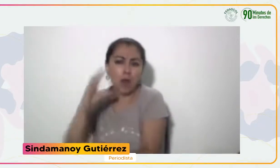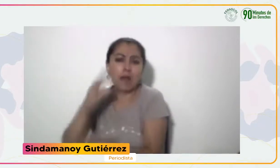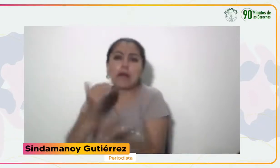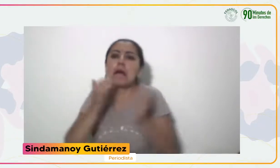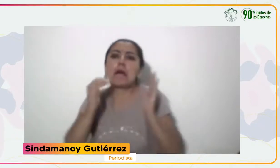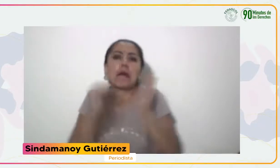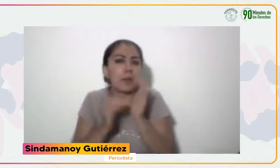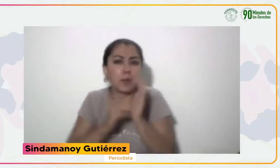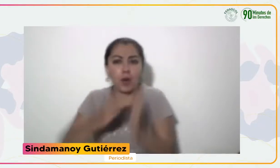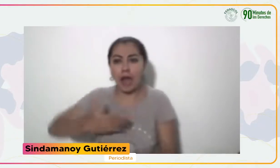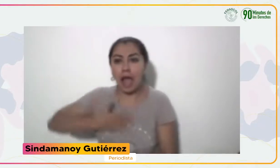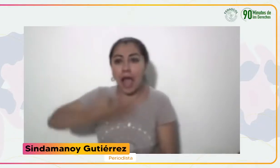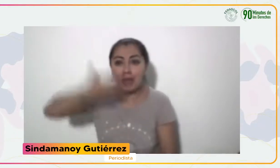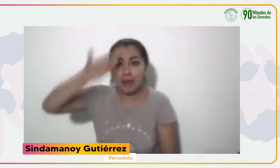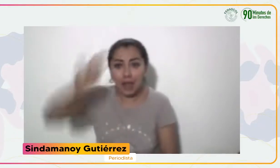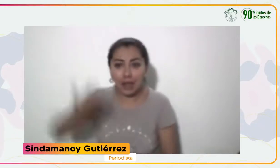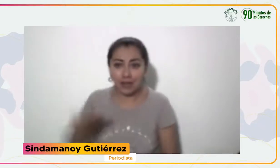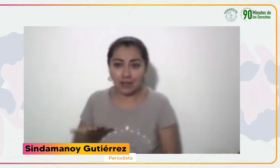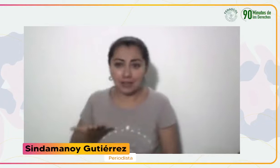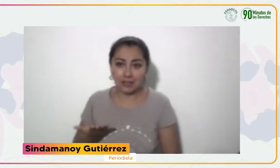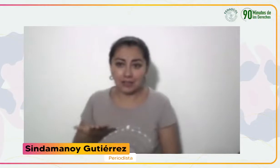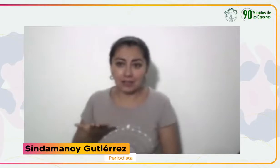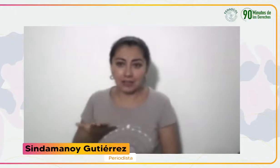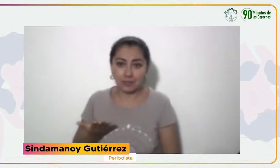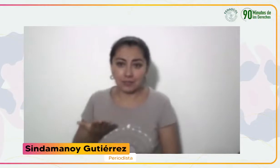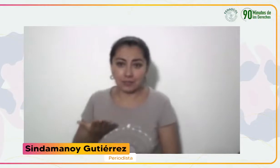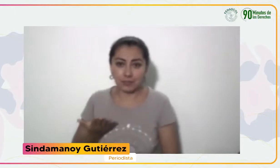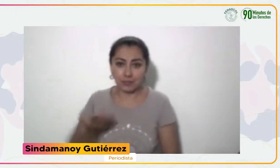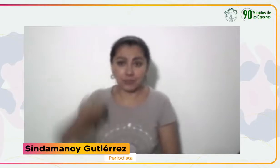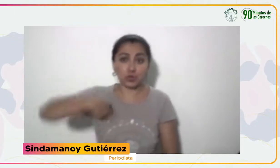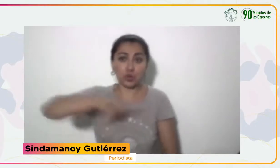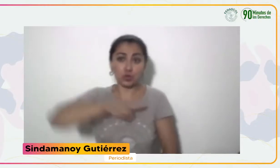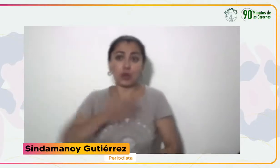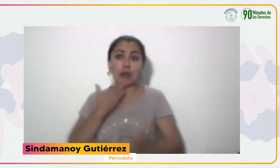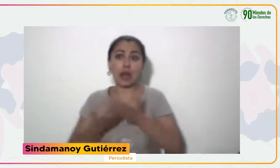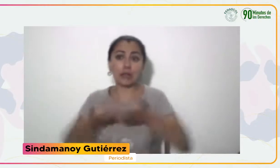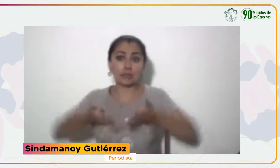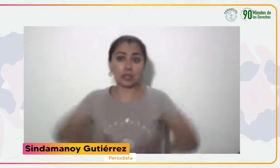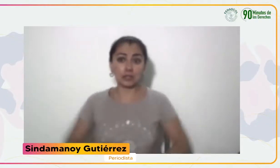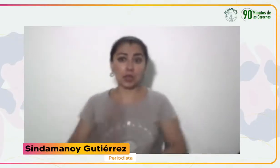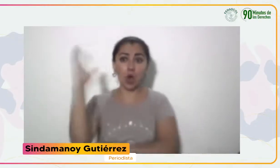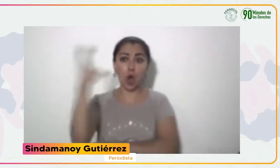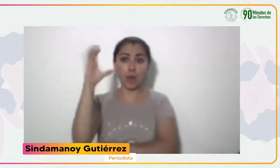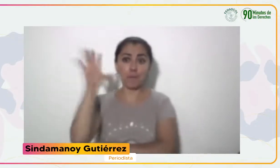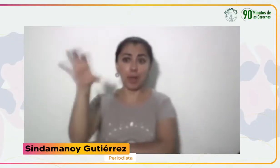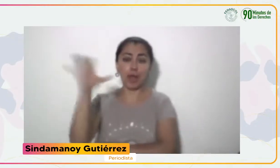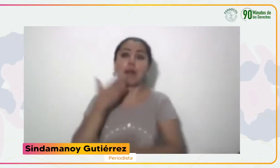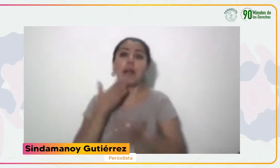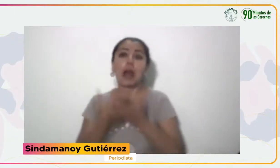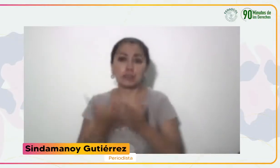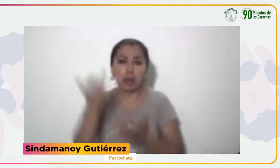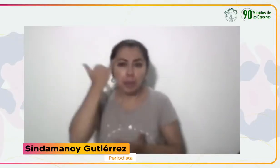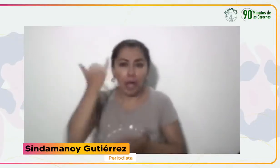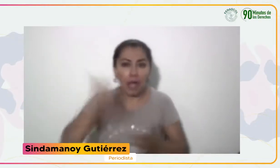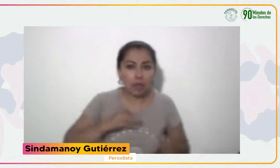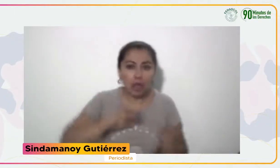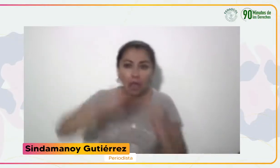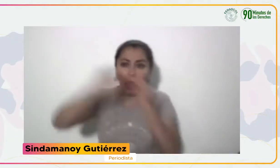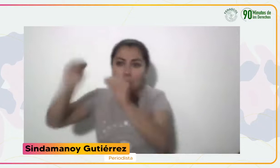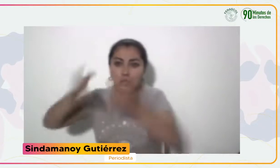también vemos discriminación hacia la mujer. Por ejemplo, todo este contexto árabe y todo este contexto en el cual están estas mujeres, gracias